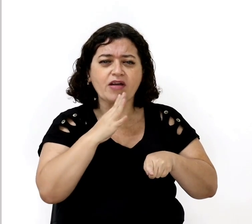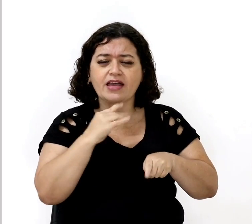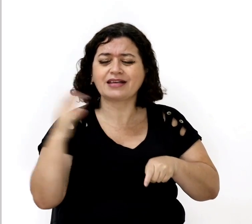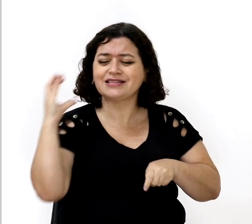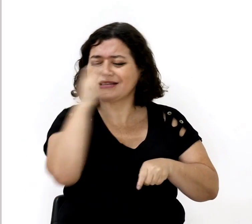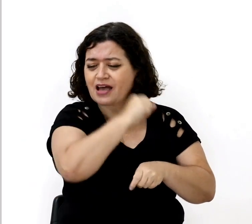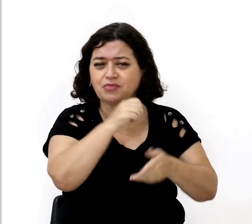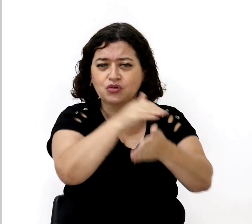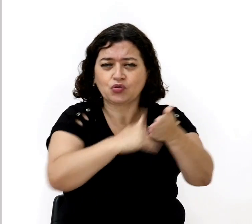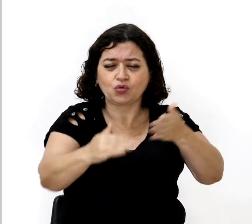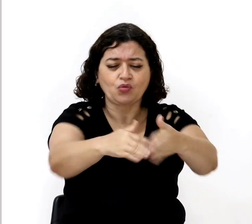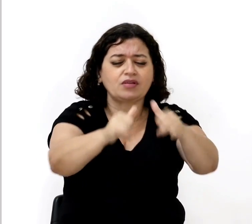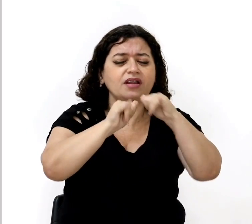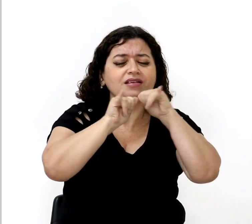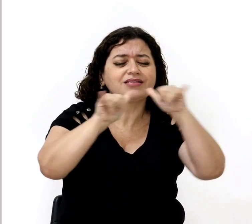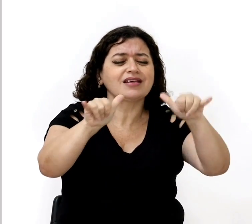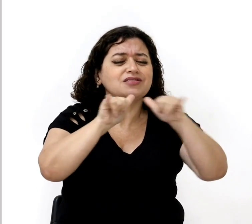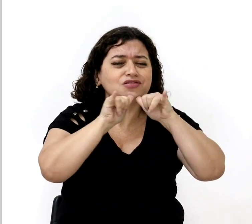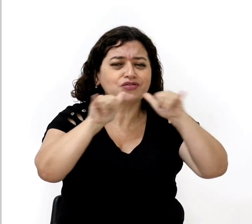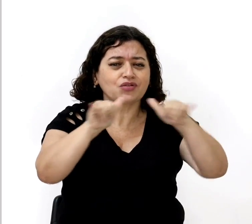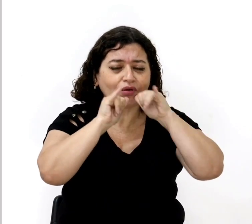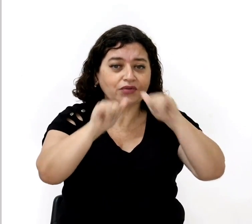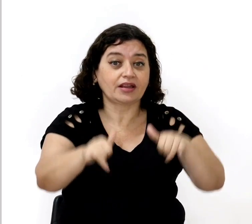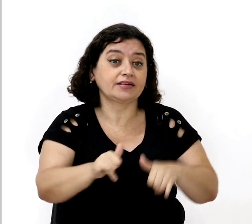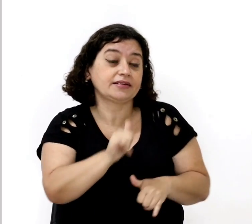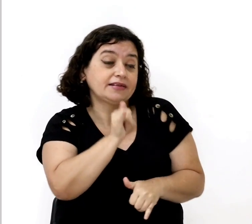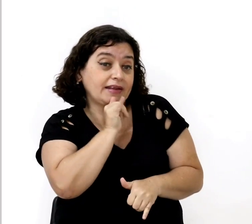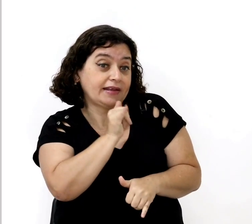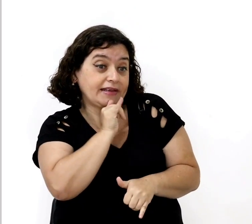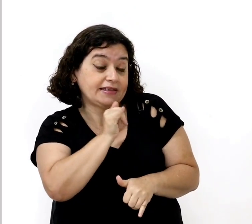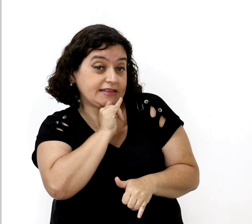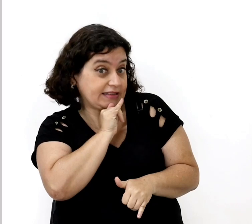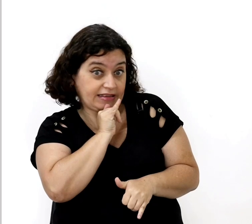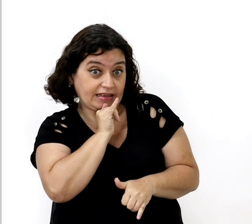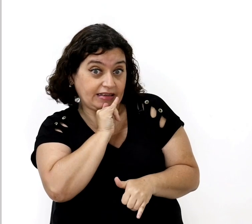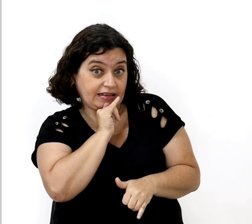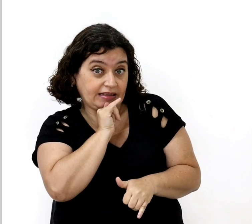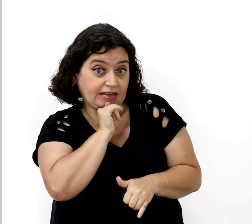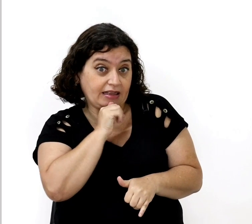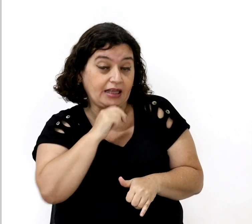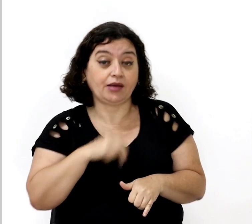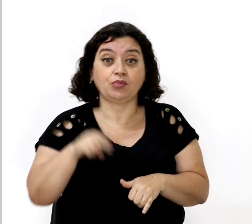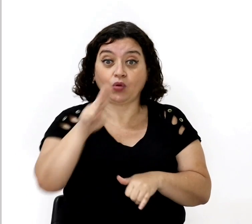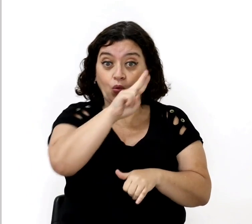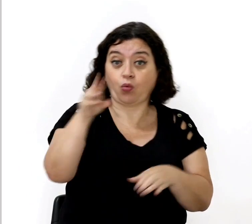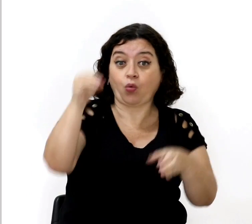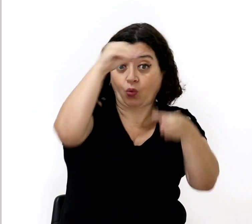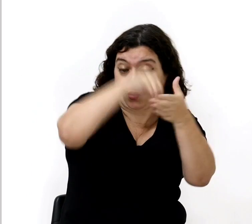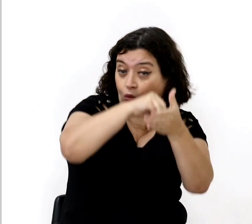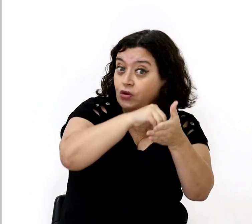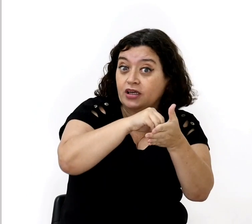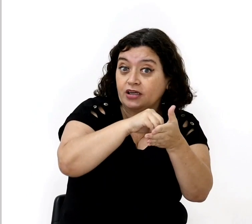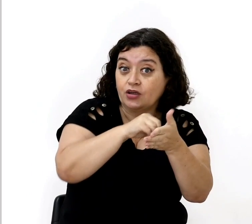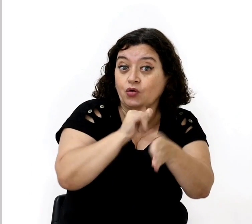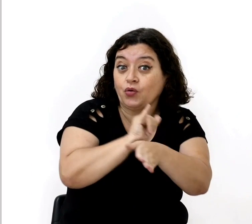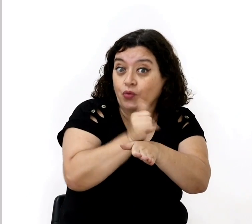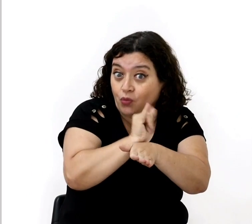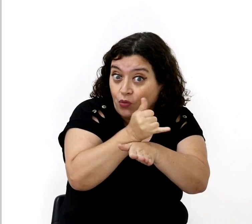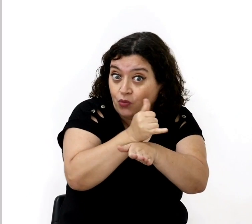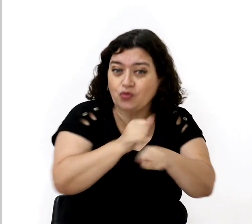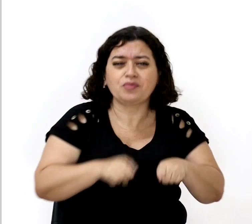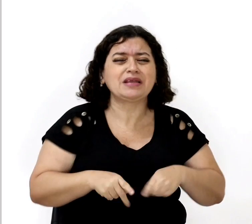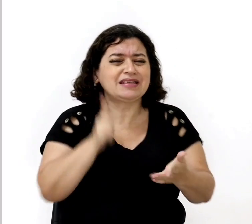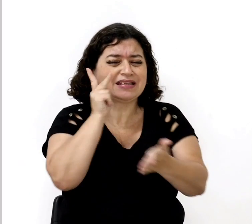uma forma mais instantânea de todas as novidades. E se você, por exemplo, ainda não se inscreveu aqui no nosso canal